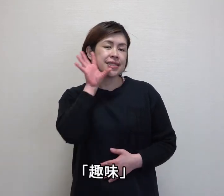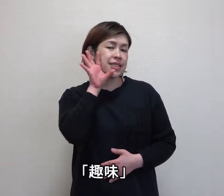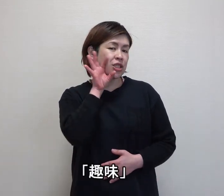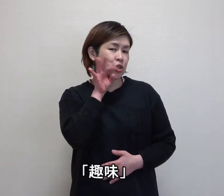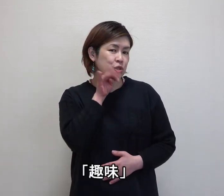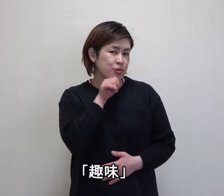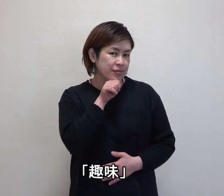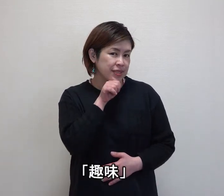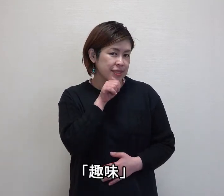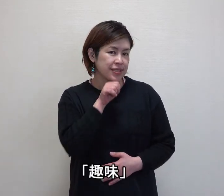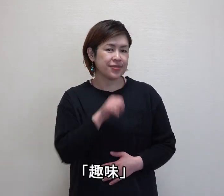趣味、